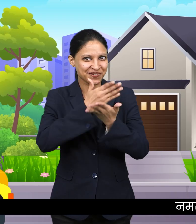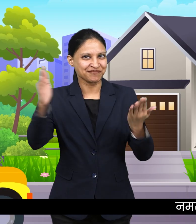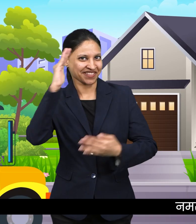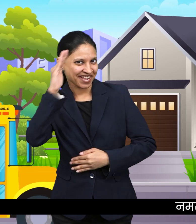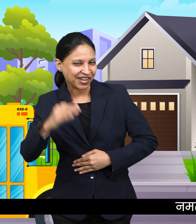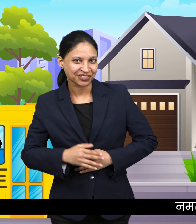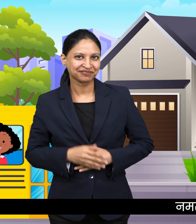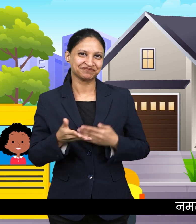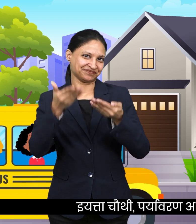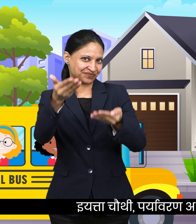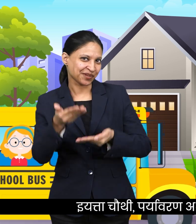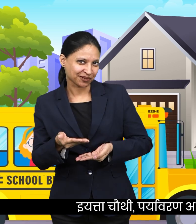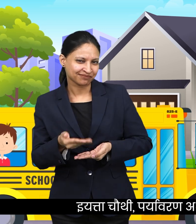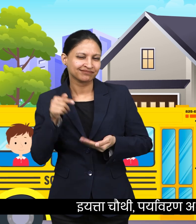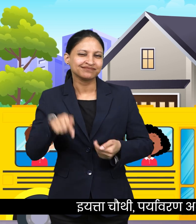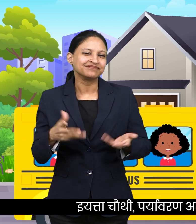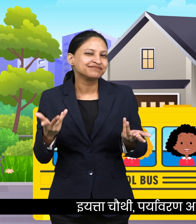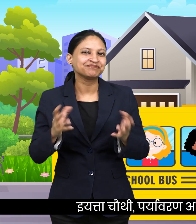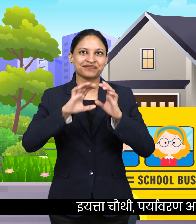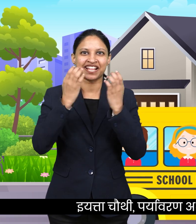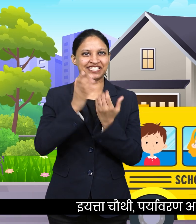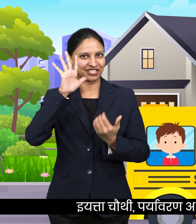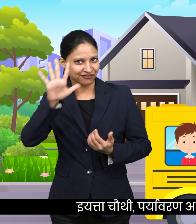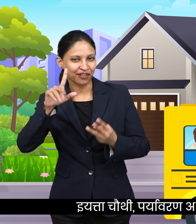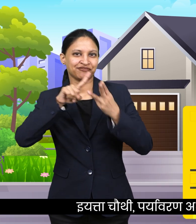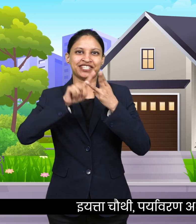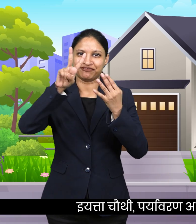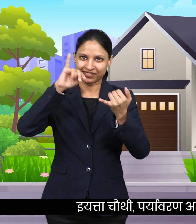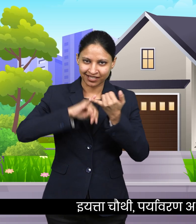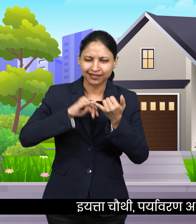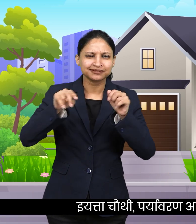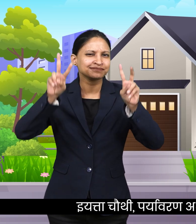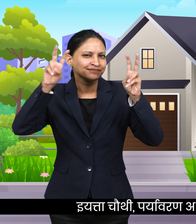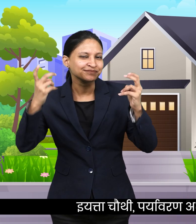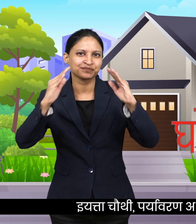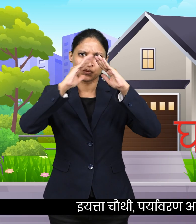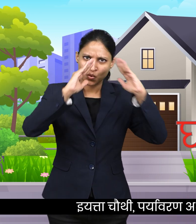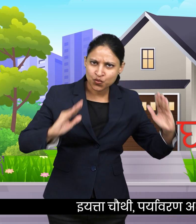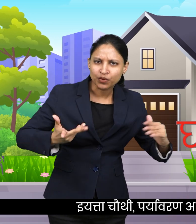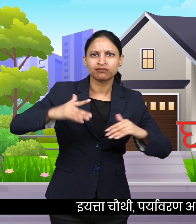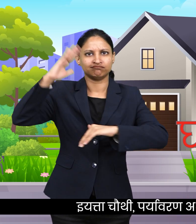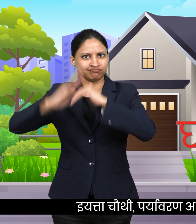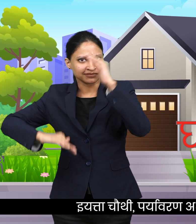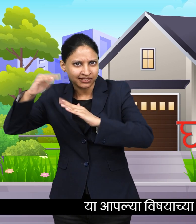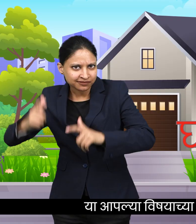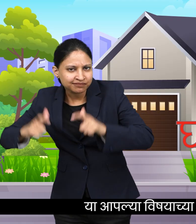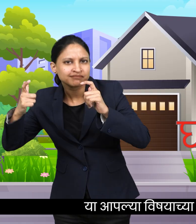नमस्कार मुलांनो, इयत्ता चौथी पर्यावरण अभ्यासाच्या घरे, बांधकाम, स्वच्छता या